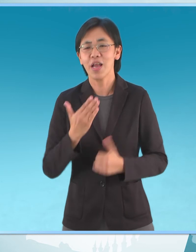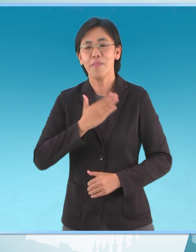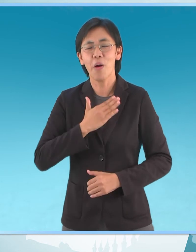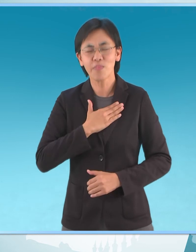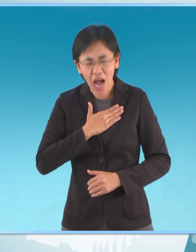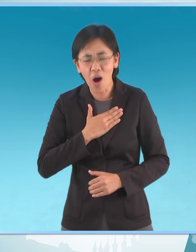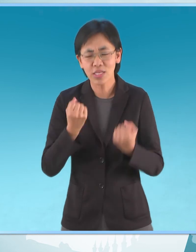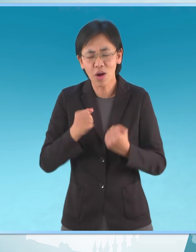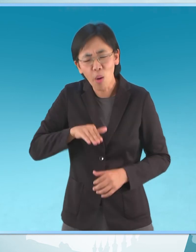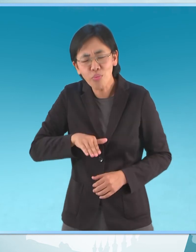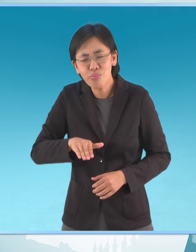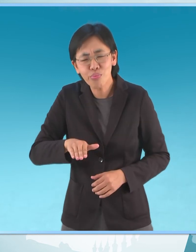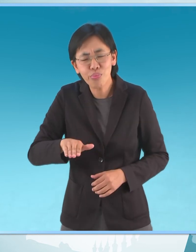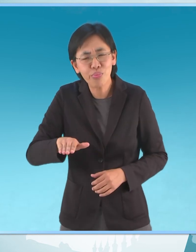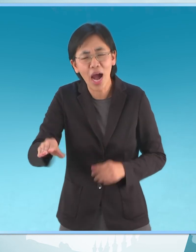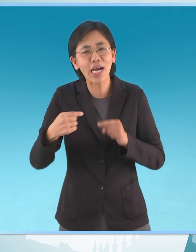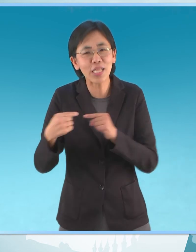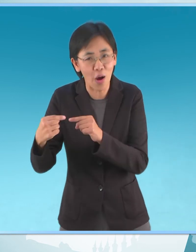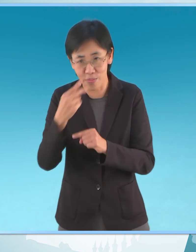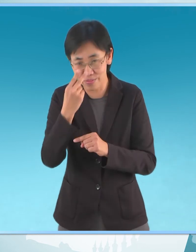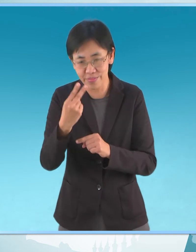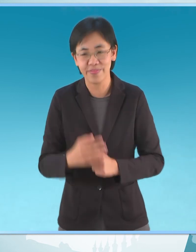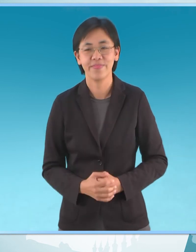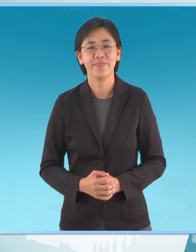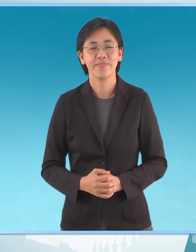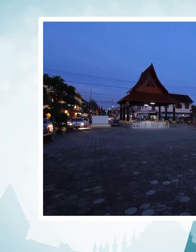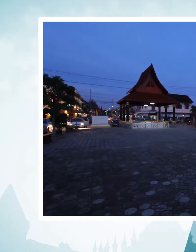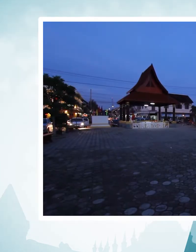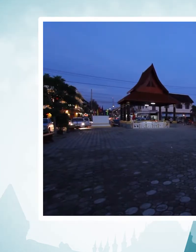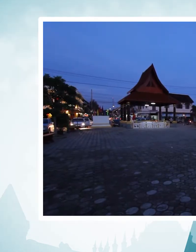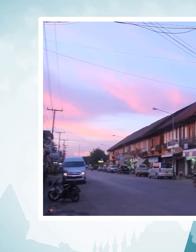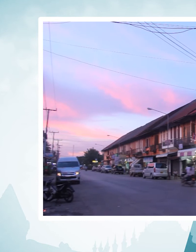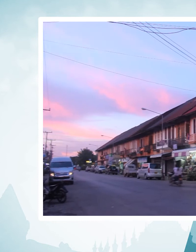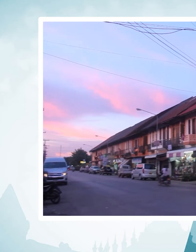นนี้ผมต้องออกเดินทางไปยังเมืองสวรรค์เขตกันต่อแล้วครับไปกันเลย